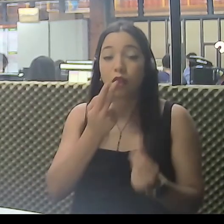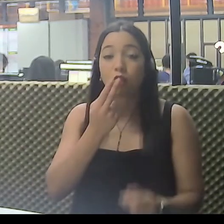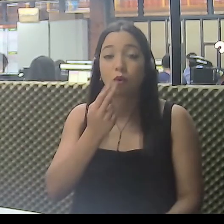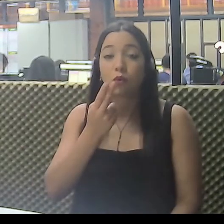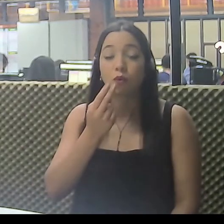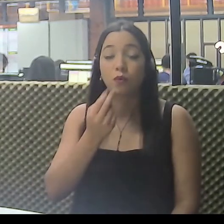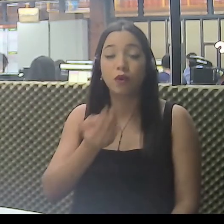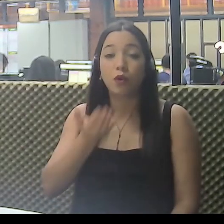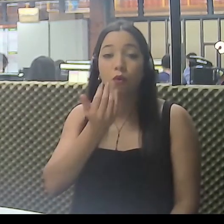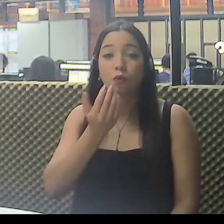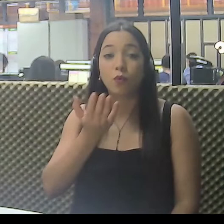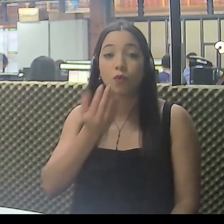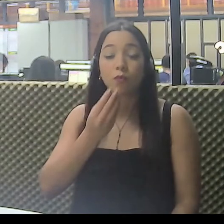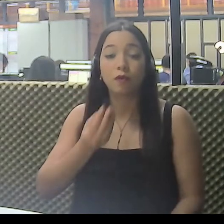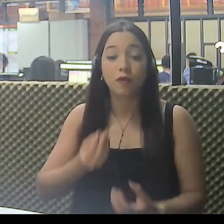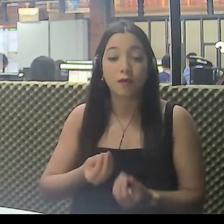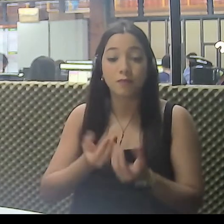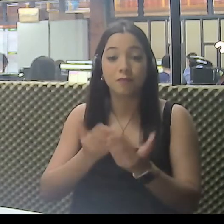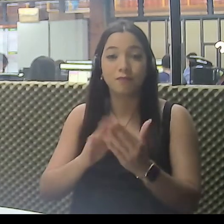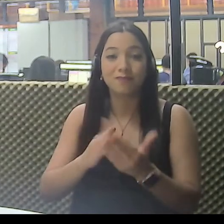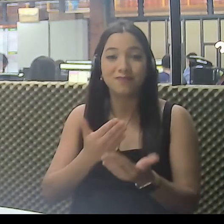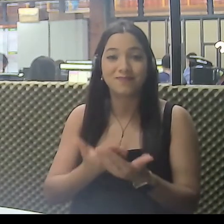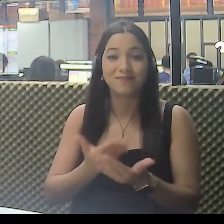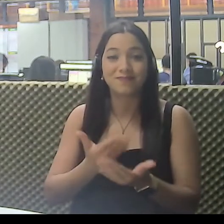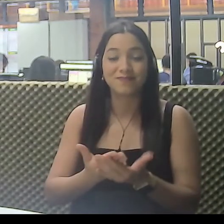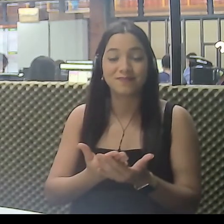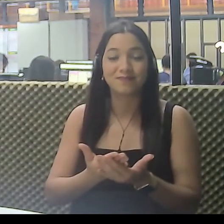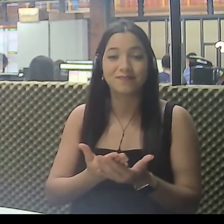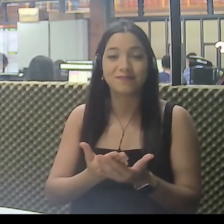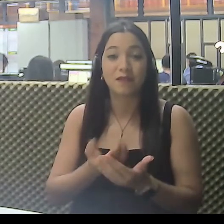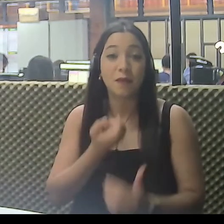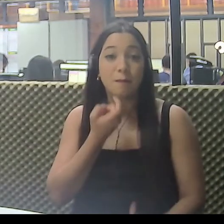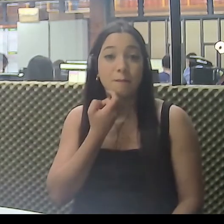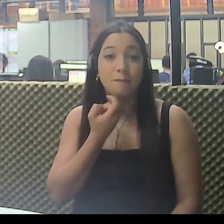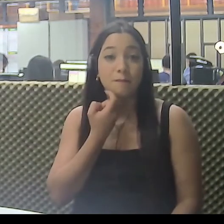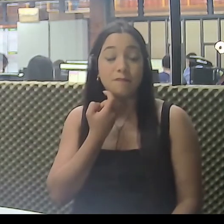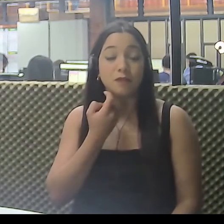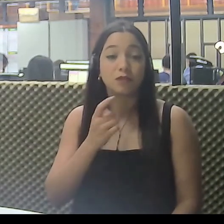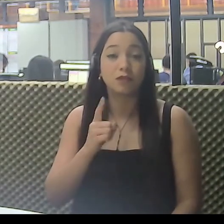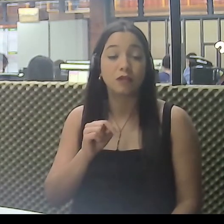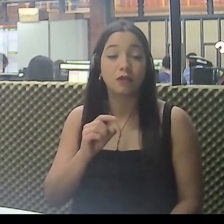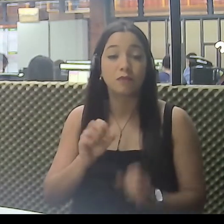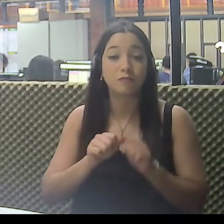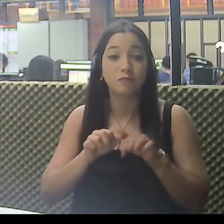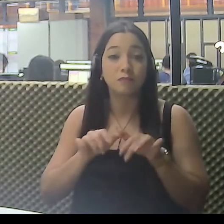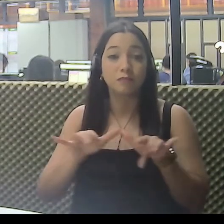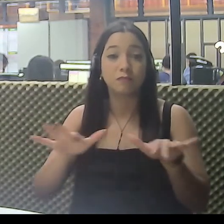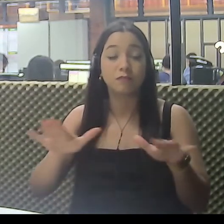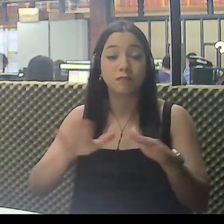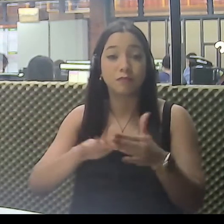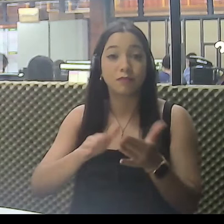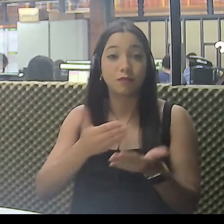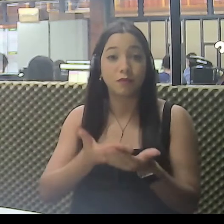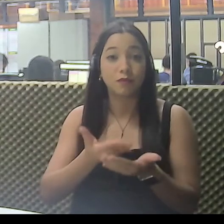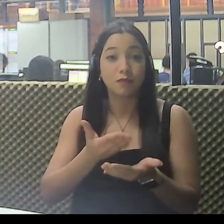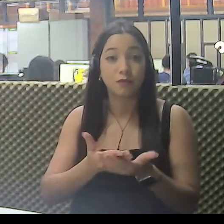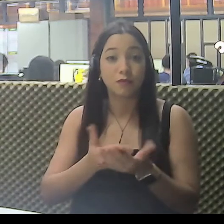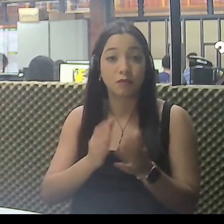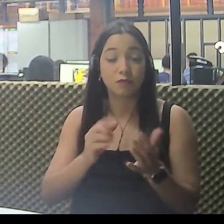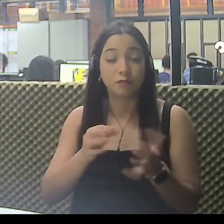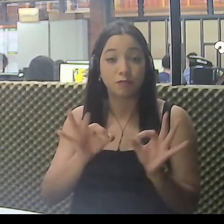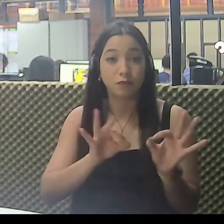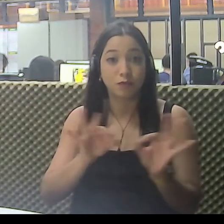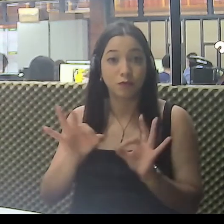nutricional das refeições oferecidas nas escolas. O filé de tilápia será enviado para as escolas participantes